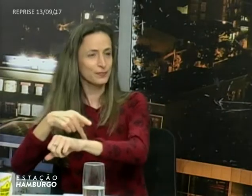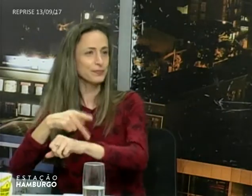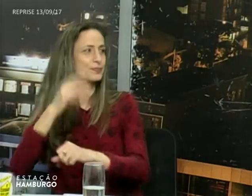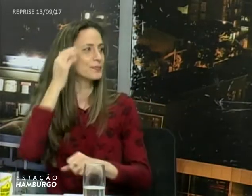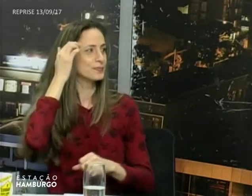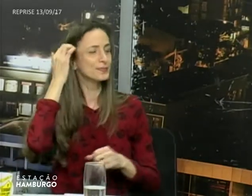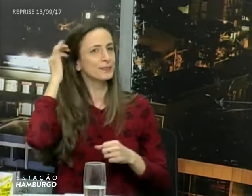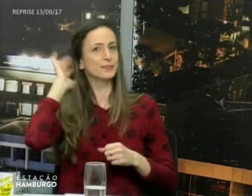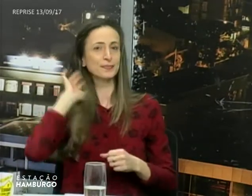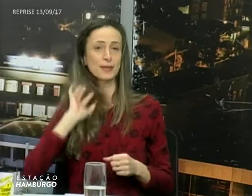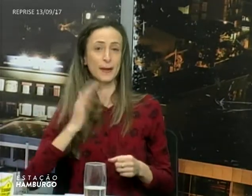em pedagogia.